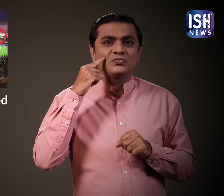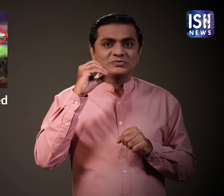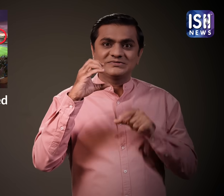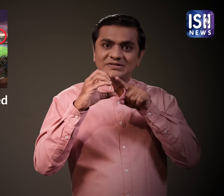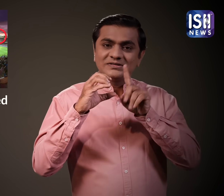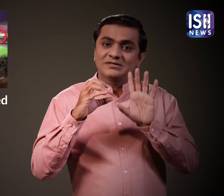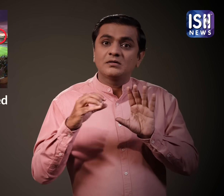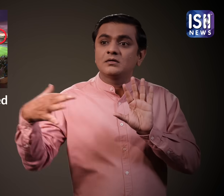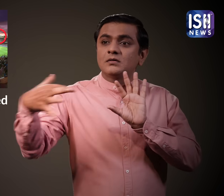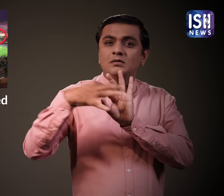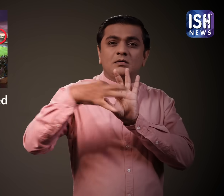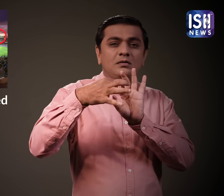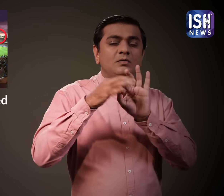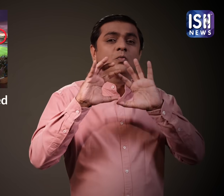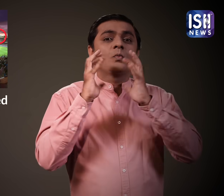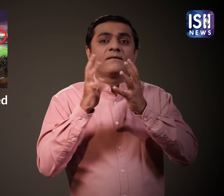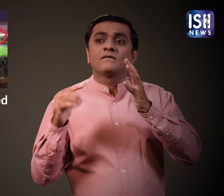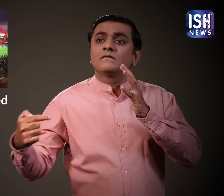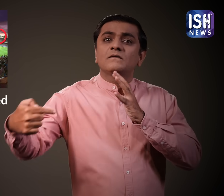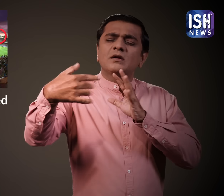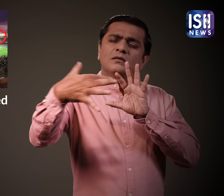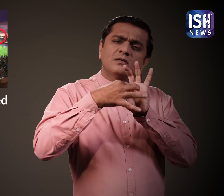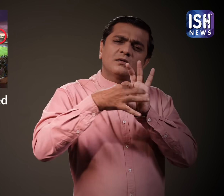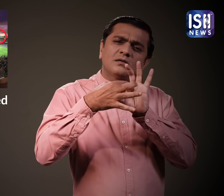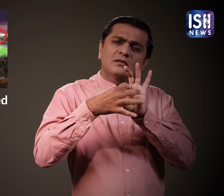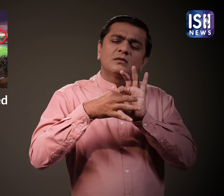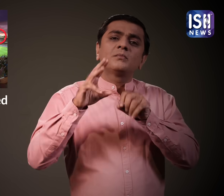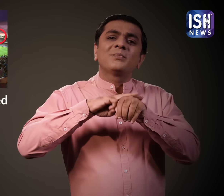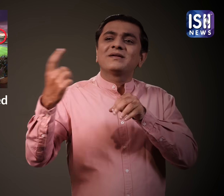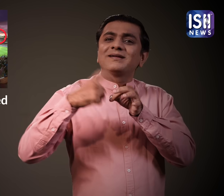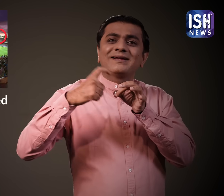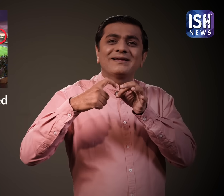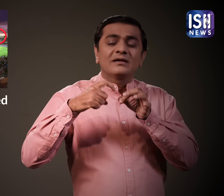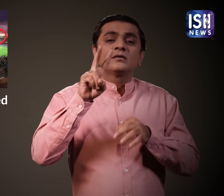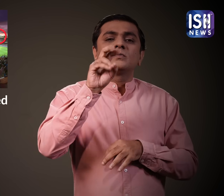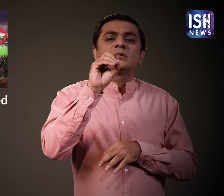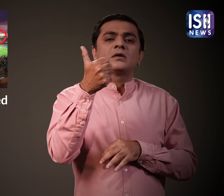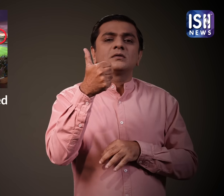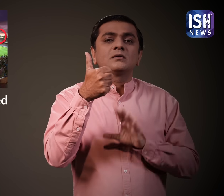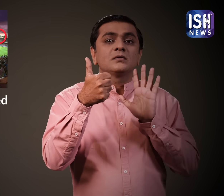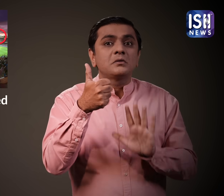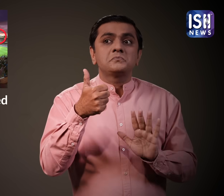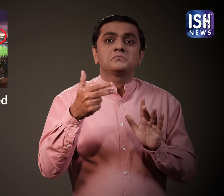आयोसी के तहित भारत सहित 206 राश्ट्य ओलिम्पिक समितियां है